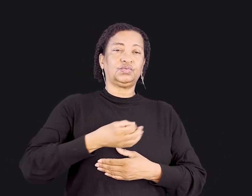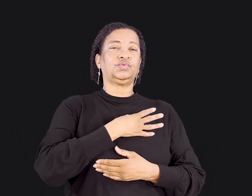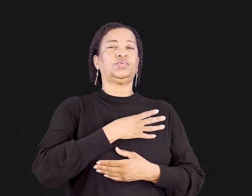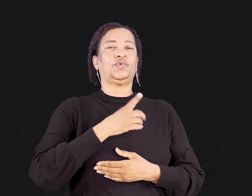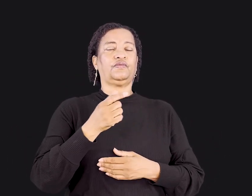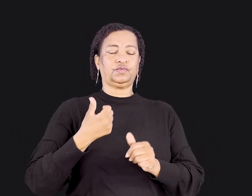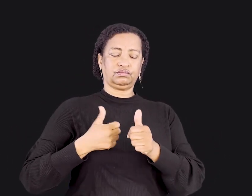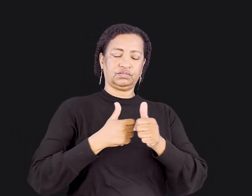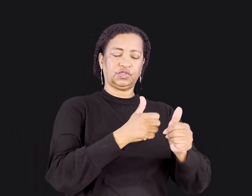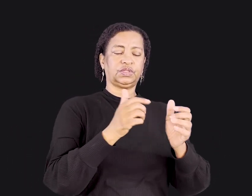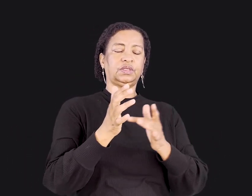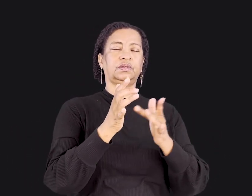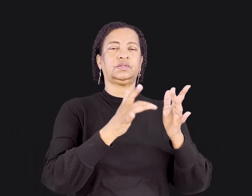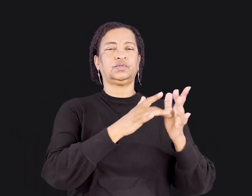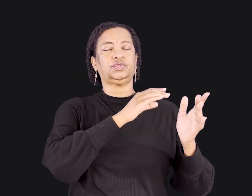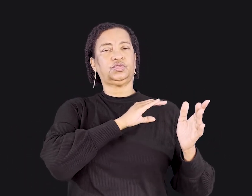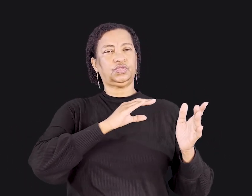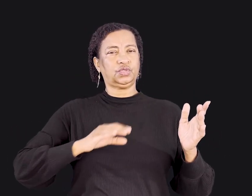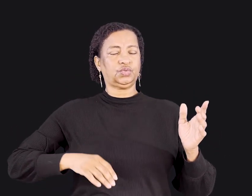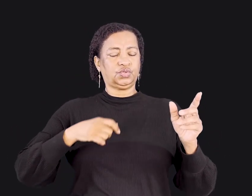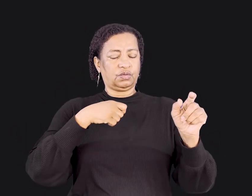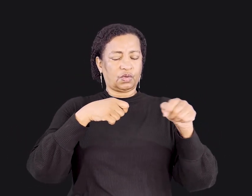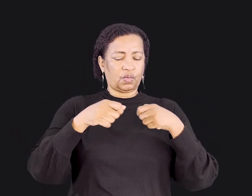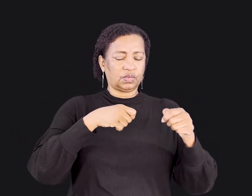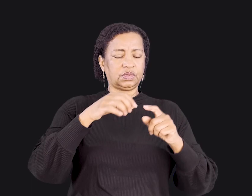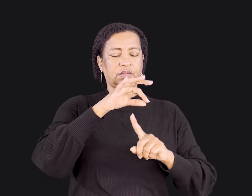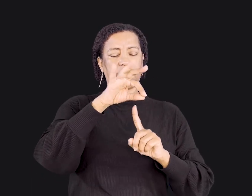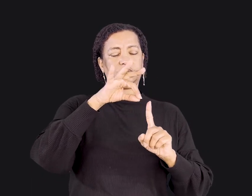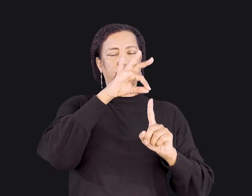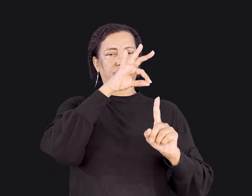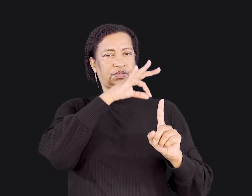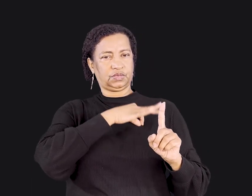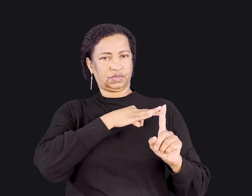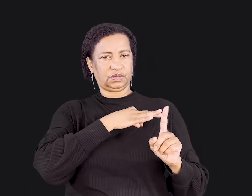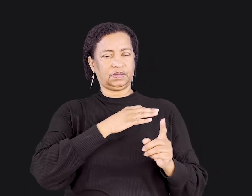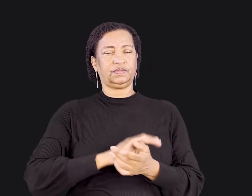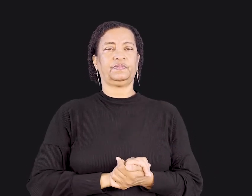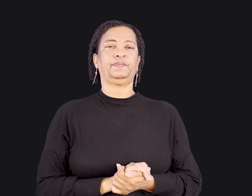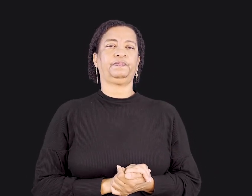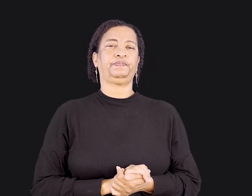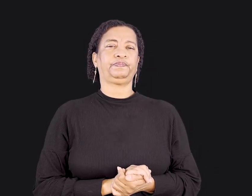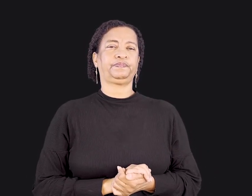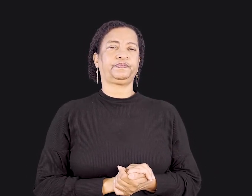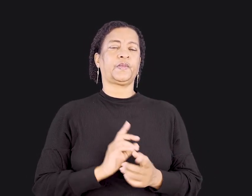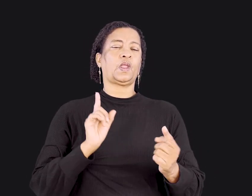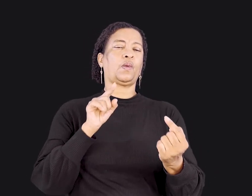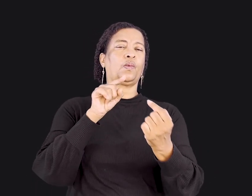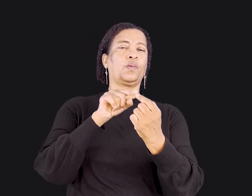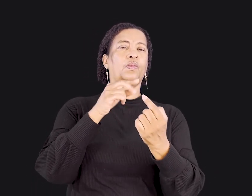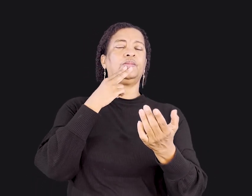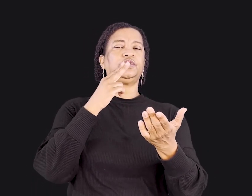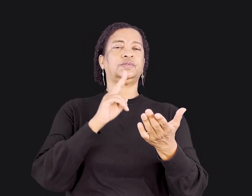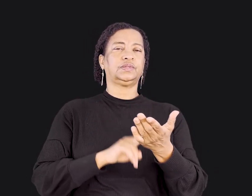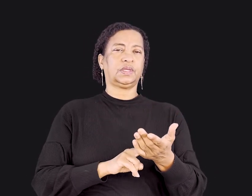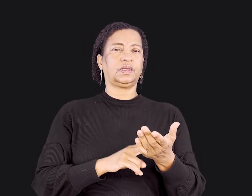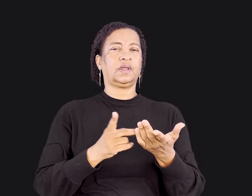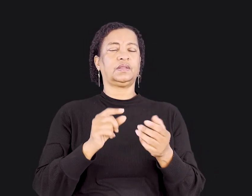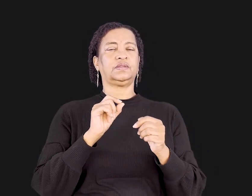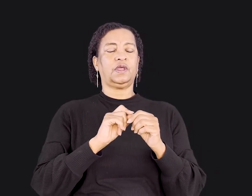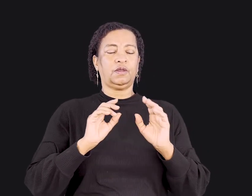um seguidor de Jesus Cristo controlado pelo Espírito Santo. O objetivo da carta é chamar e incentivar